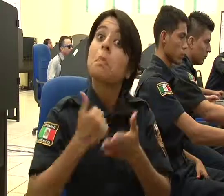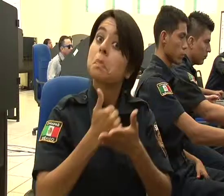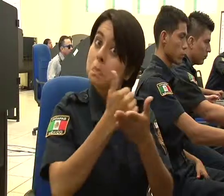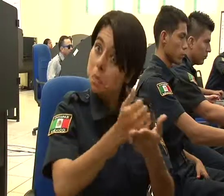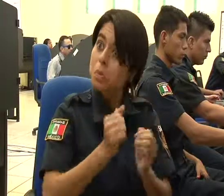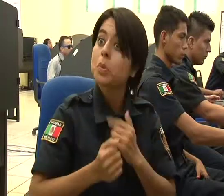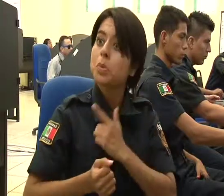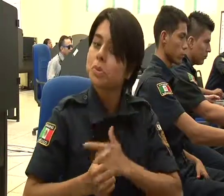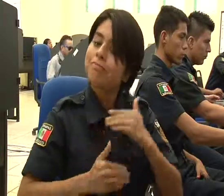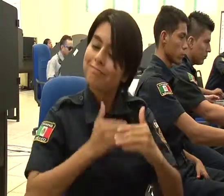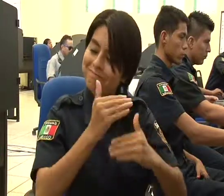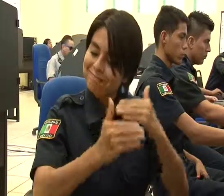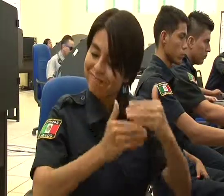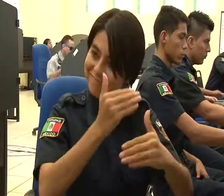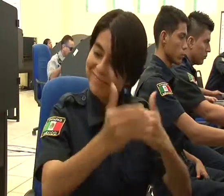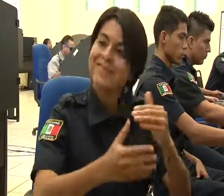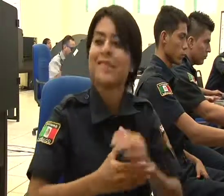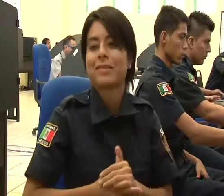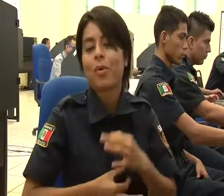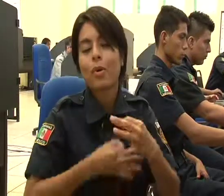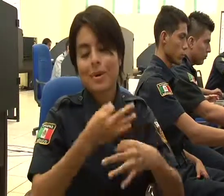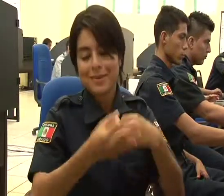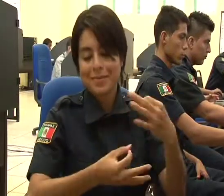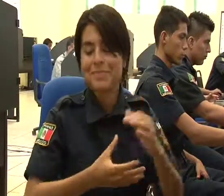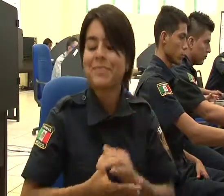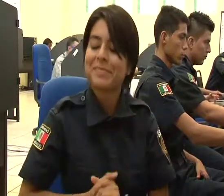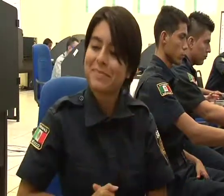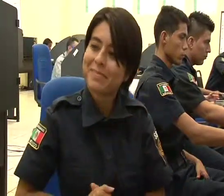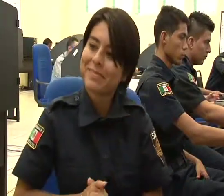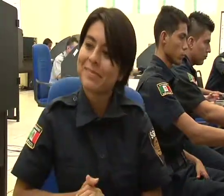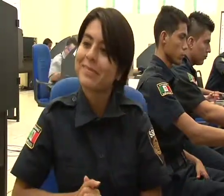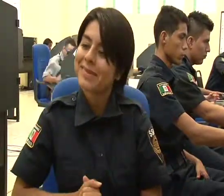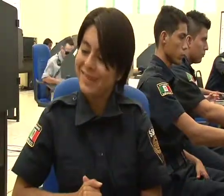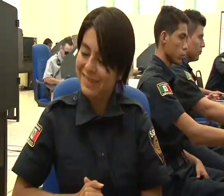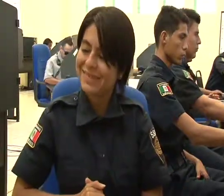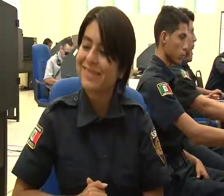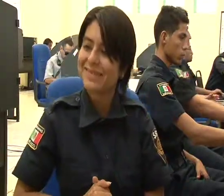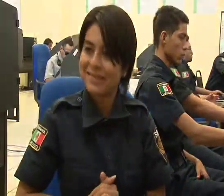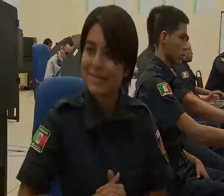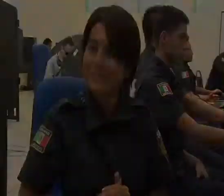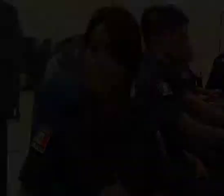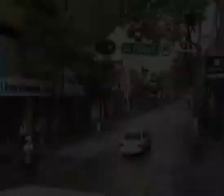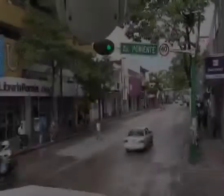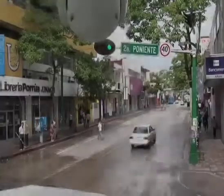al pendiente de cualquier situación en la ciudad de Tuxtla Gutiérrez. Eso me hace sentir muy agradable.